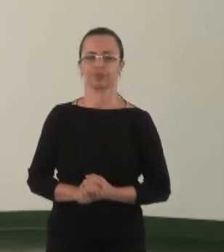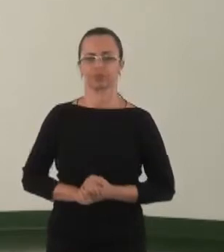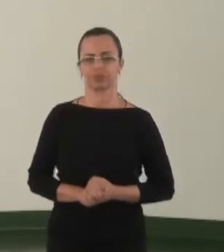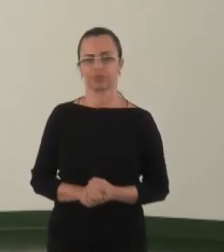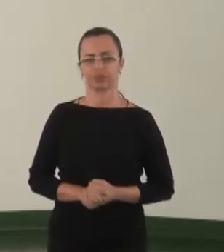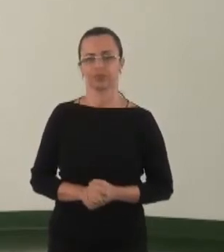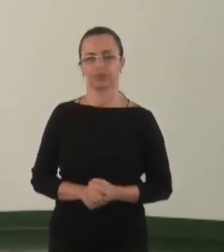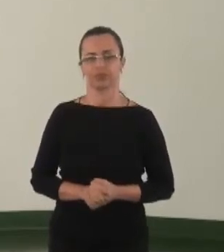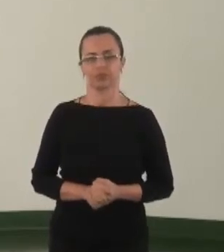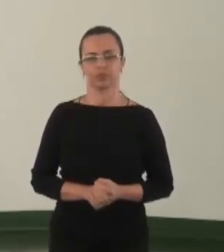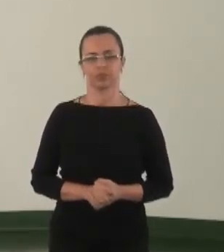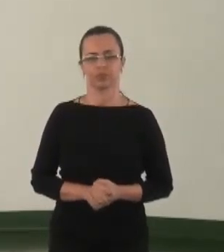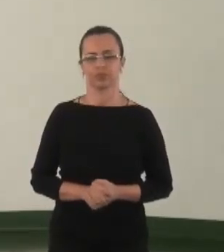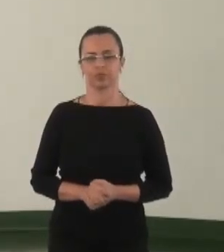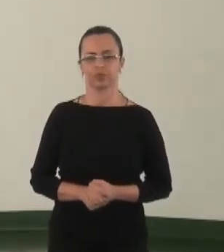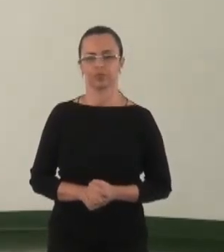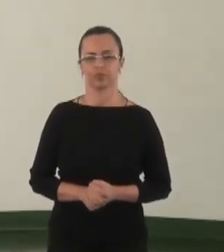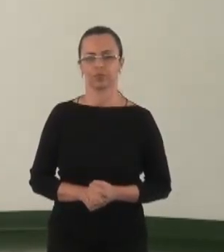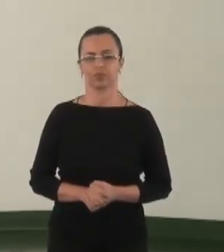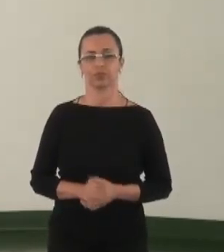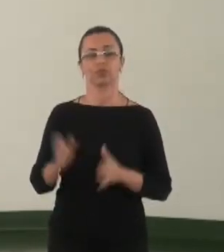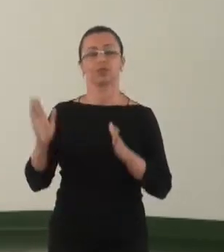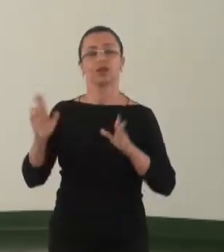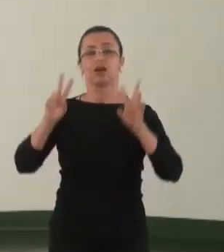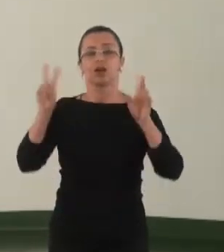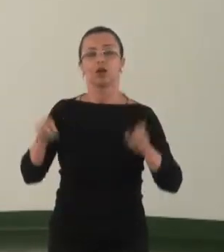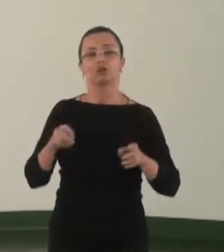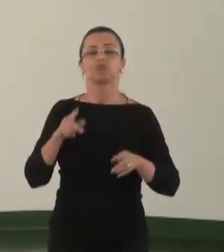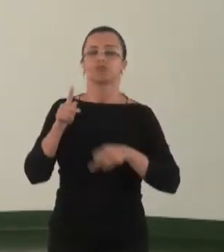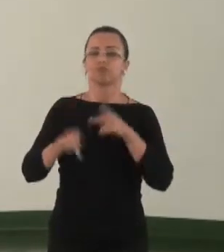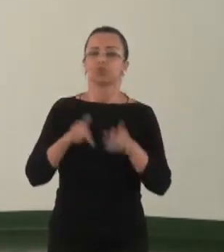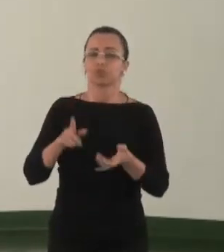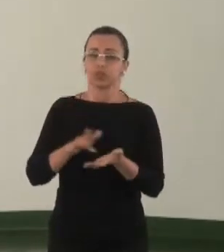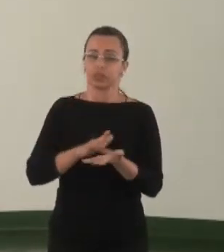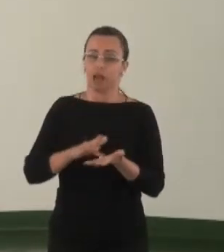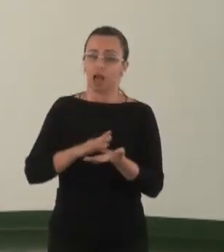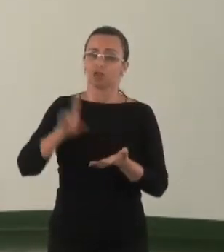assunto. Em relação aos povos ciganos, e que foi relatado por eles,